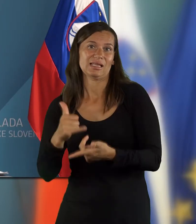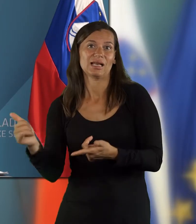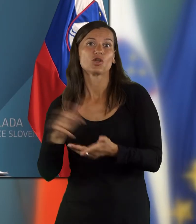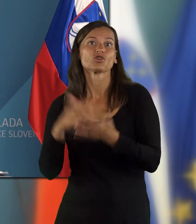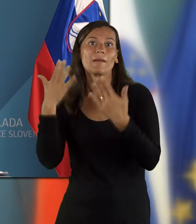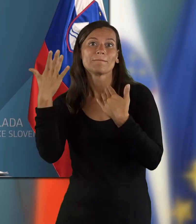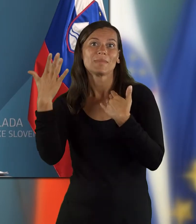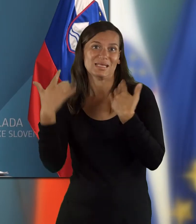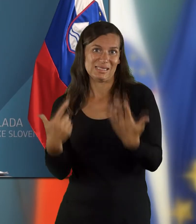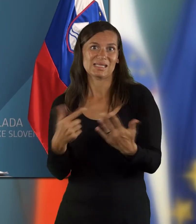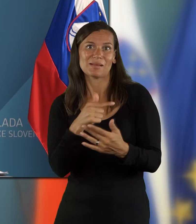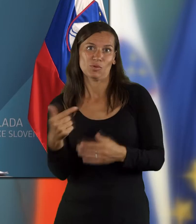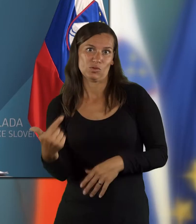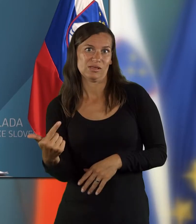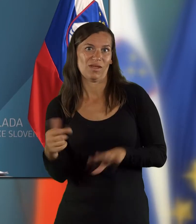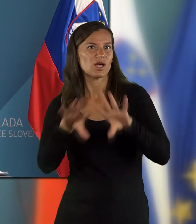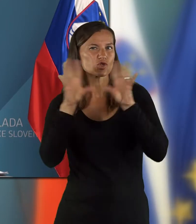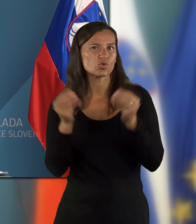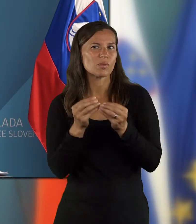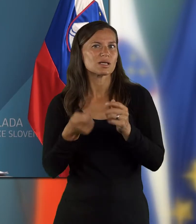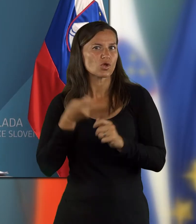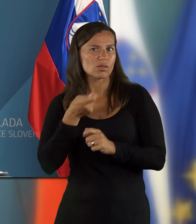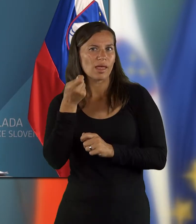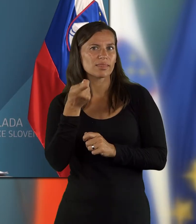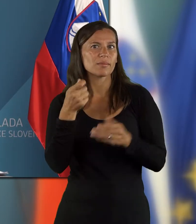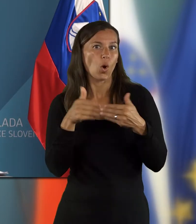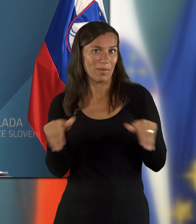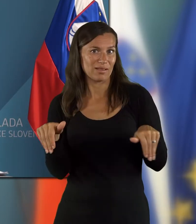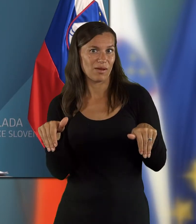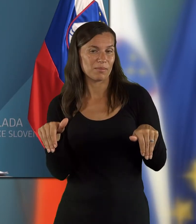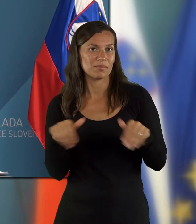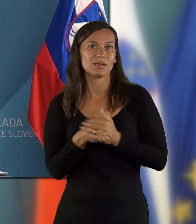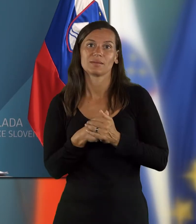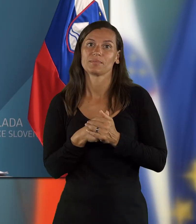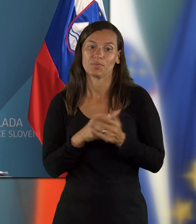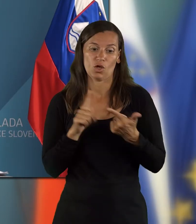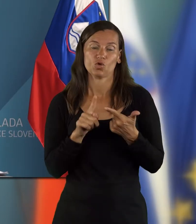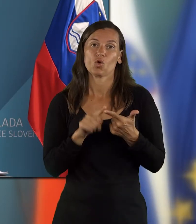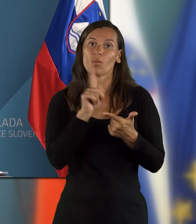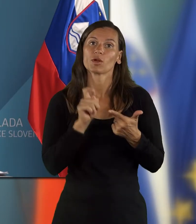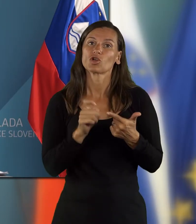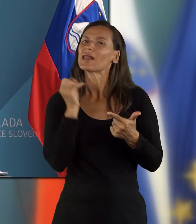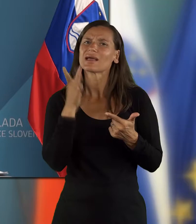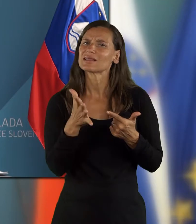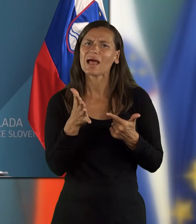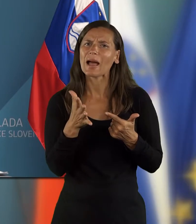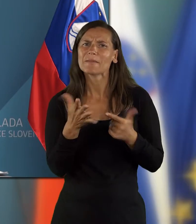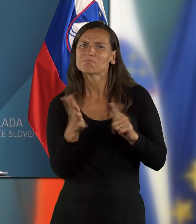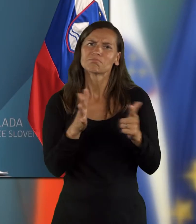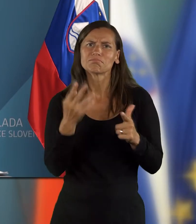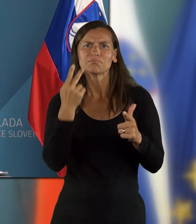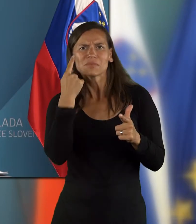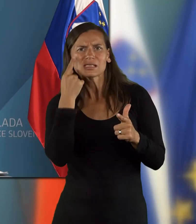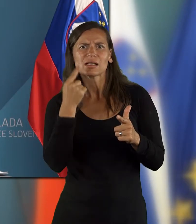leto 75 minus 2 skupaj z dodatnimi omejitvami. Drugo vprašanje, kdaj